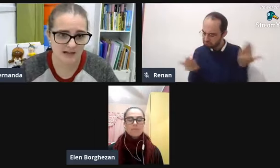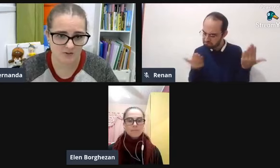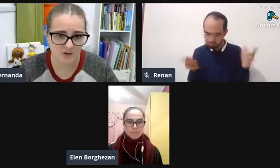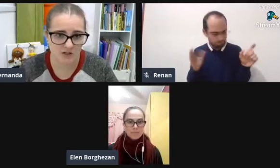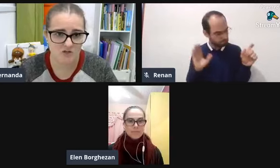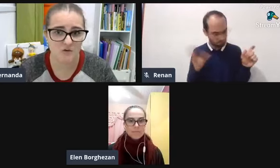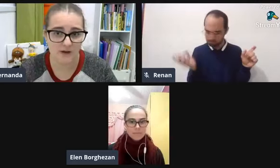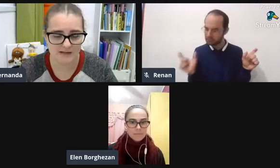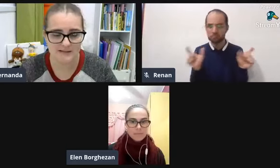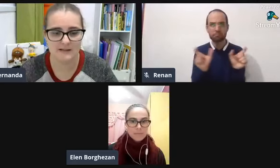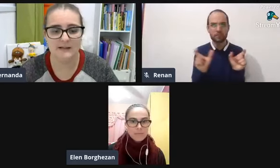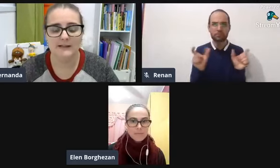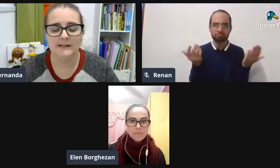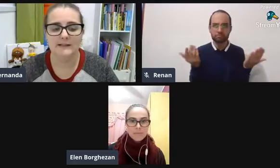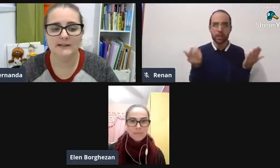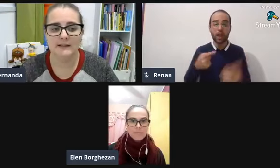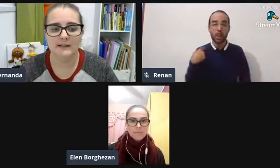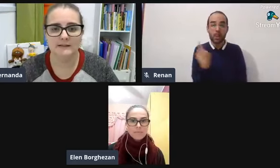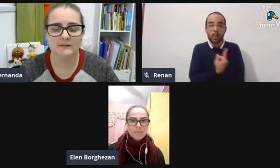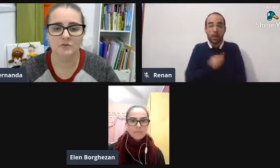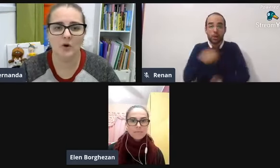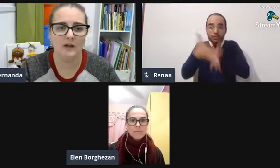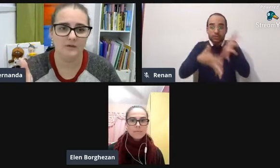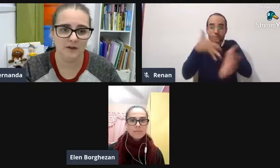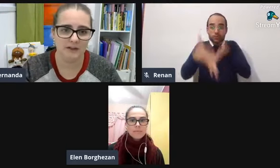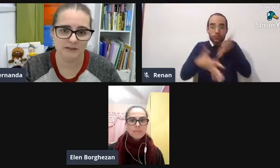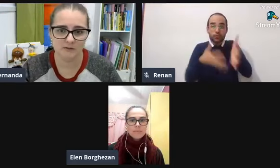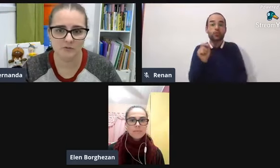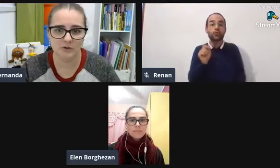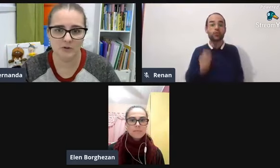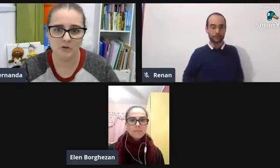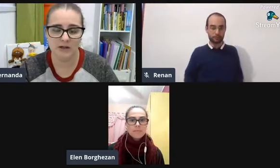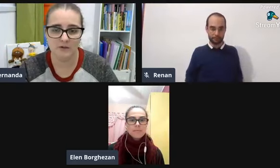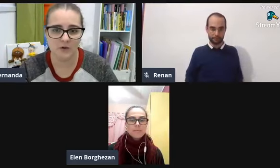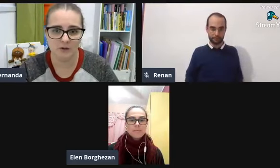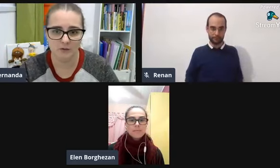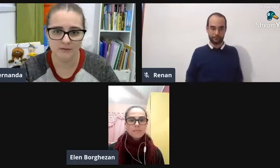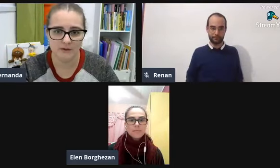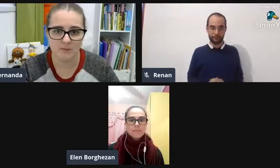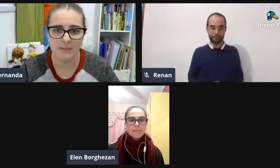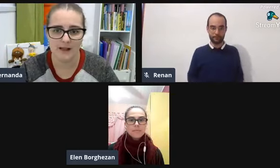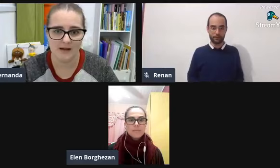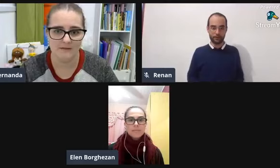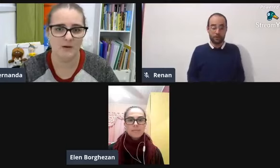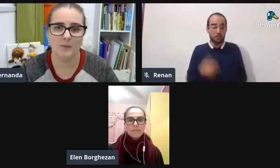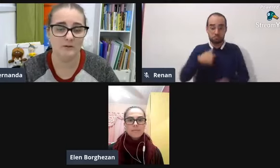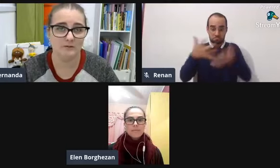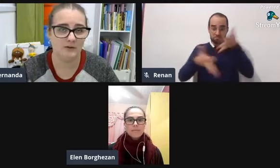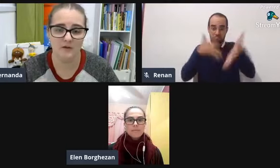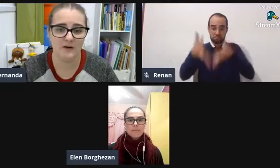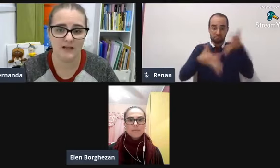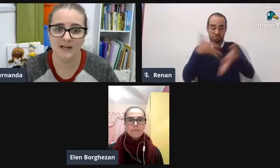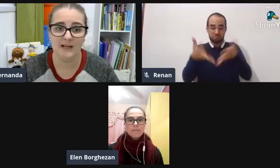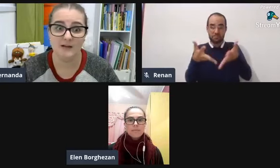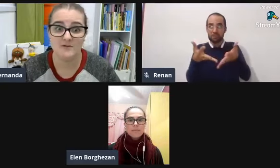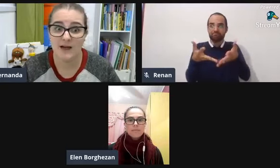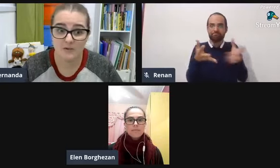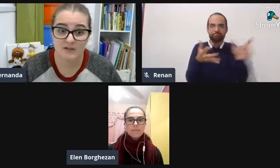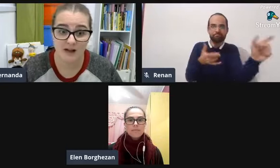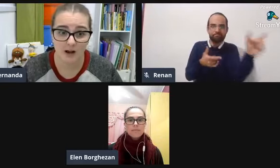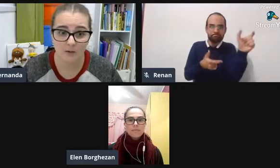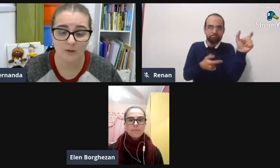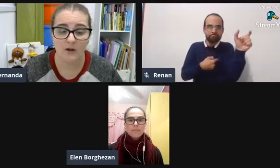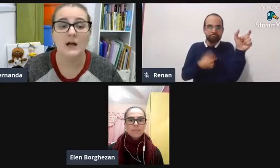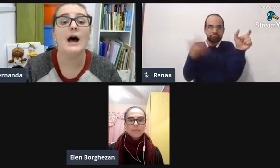língua de sinais, o que a gente faz? Tô aí falando e o Renan ficou em dúvida numa palavra que eu falei e ele não